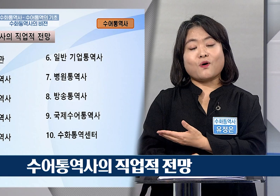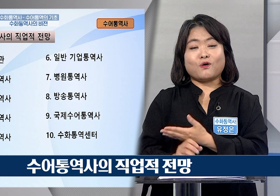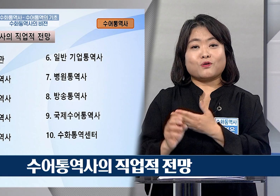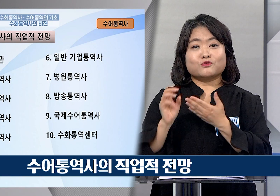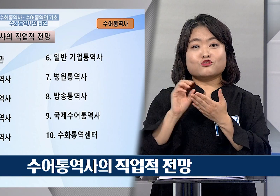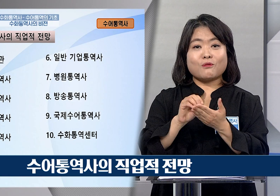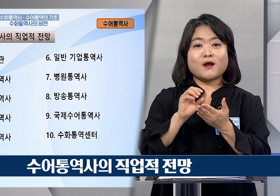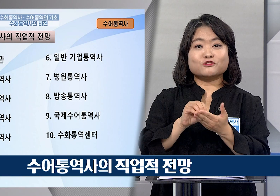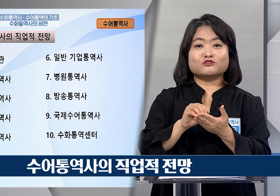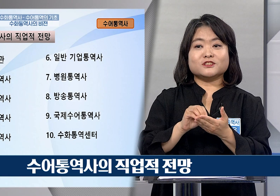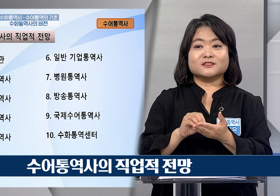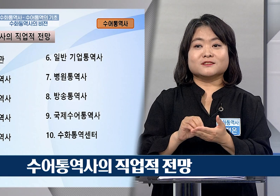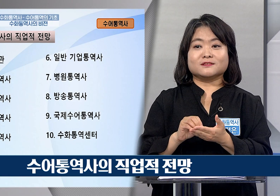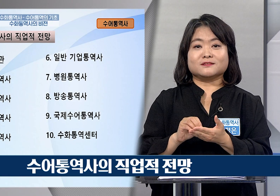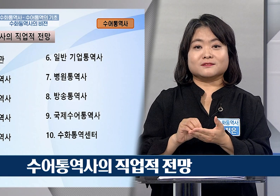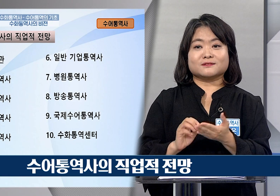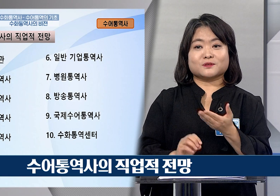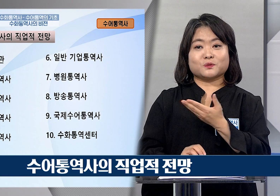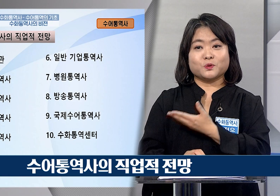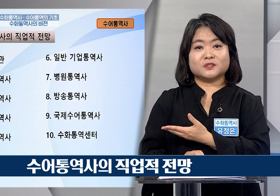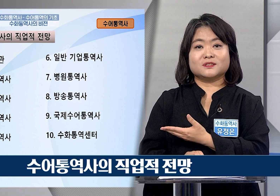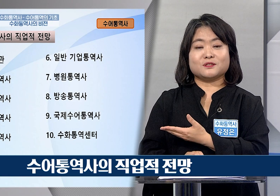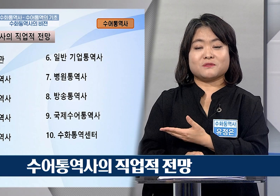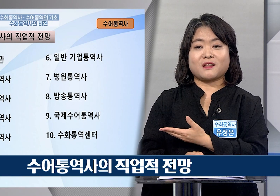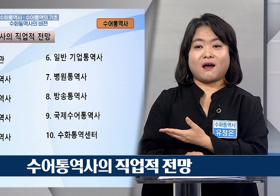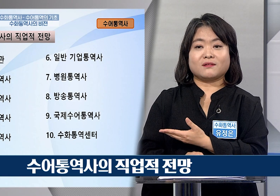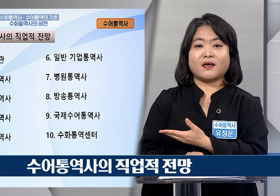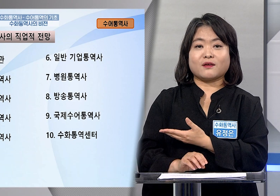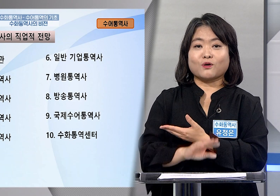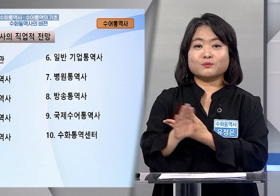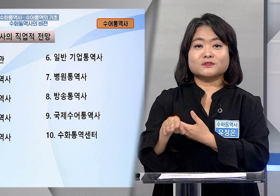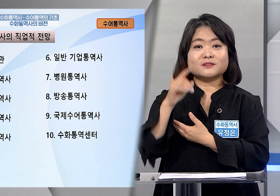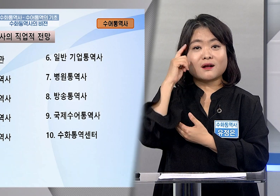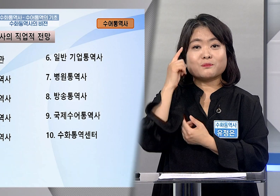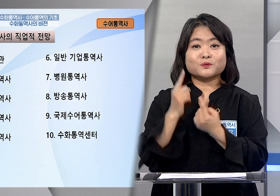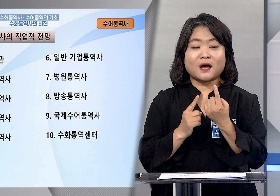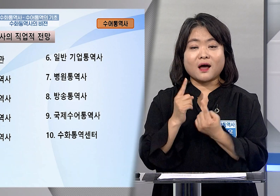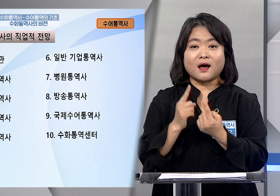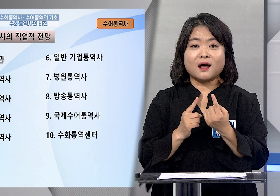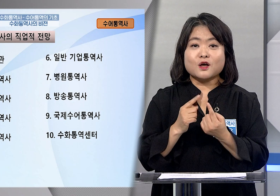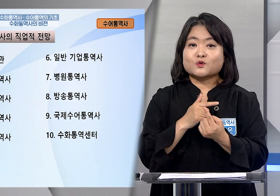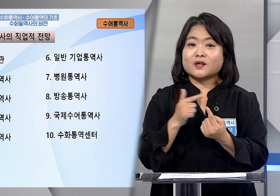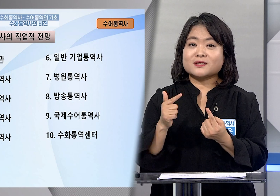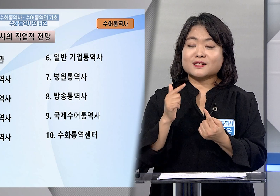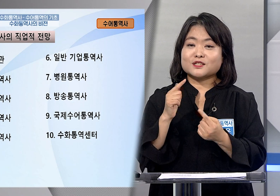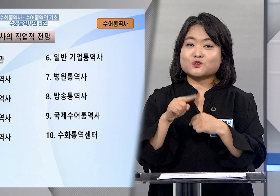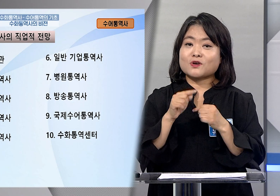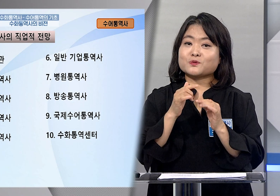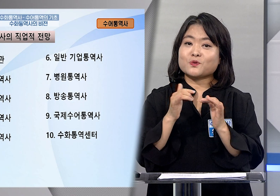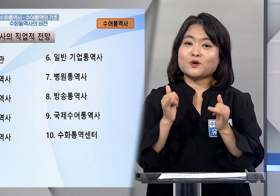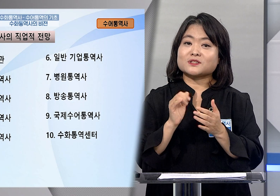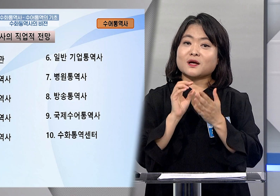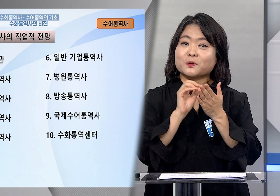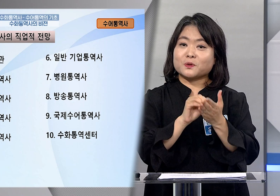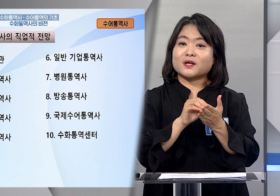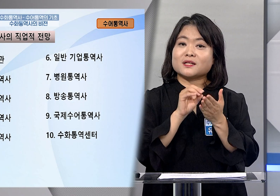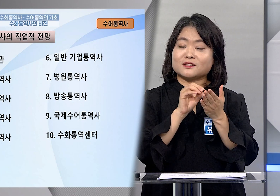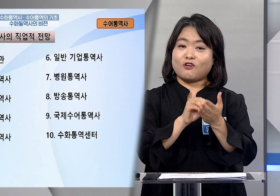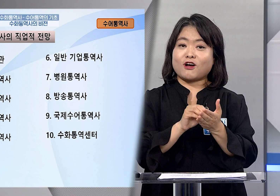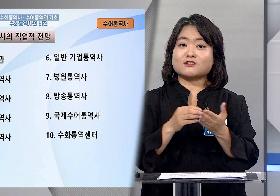많죠. 취업할 수 있는 곳들입니다. 네, 여러분들 생각보다 굉장히 수화통역사로 들어가서